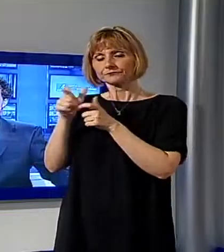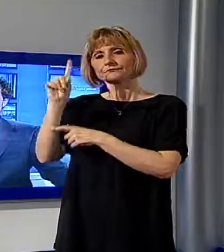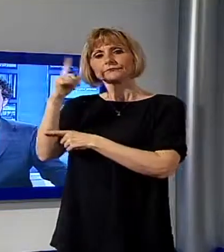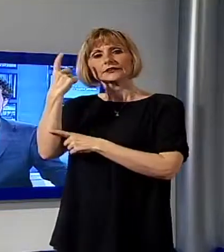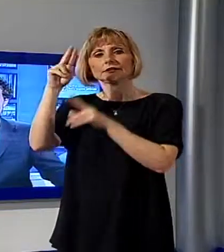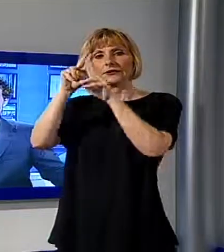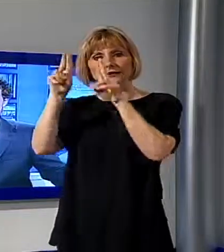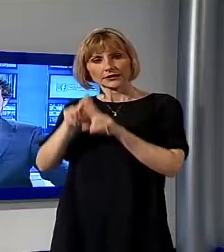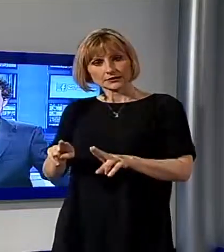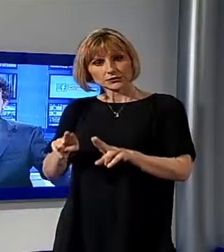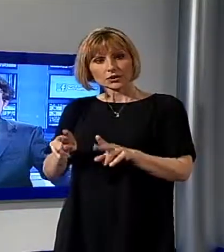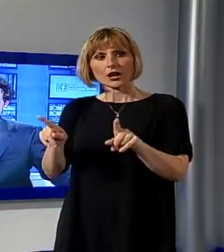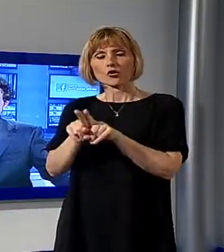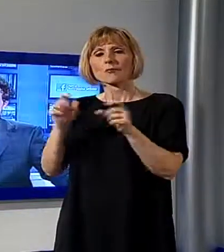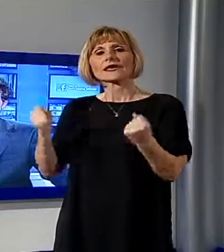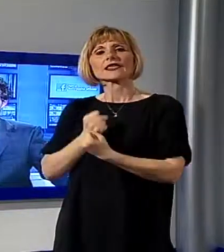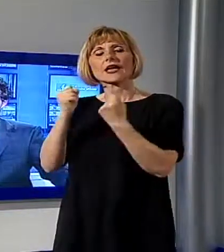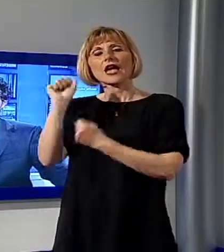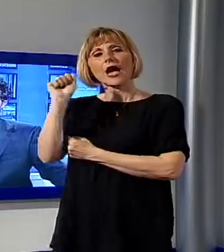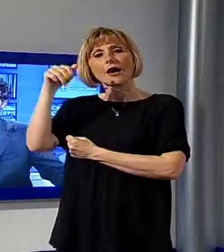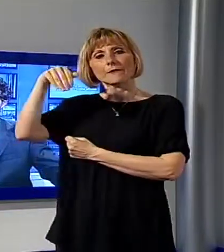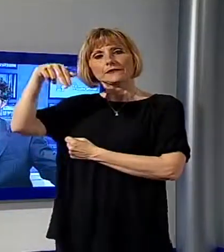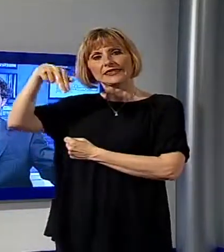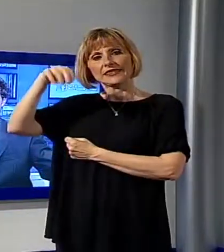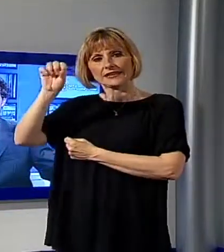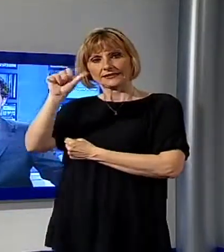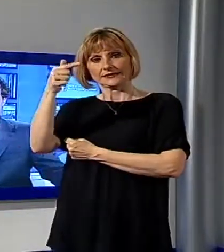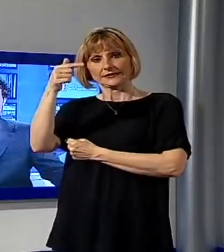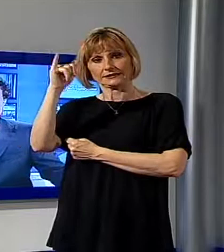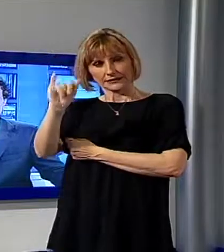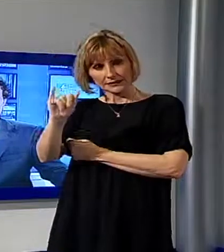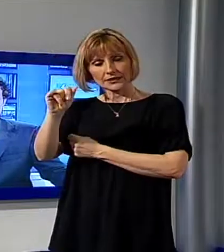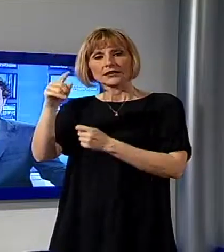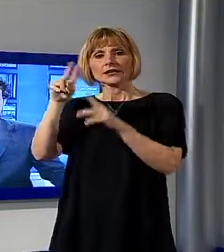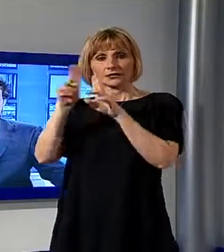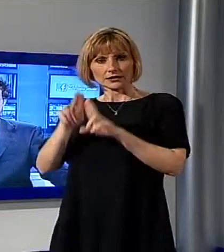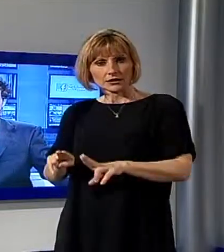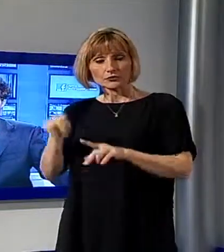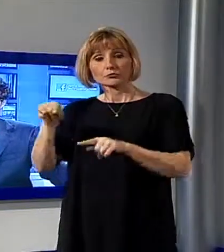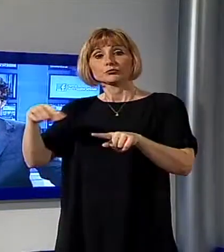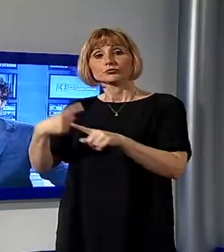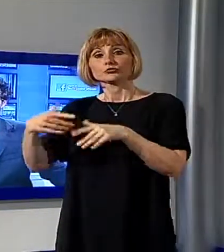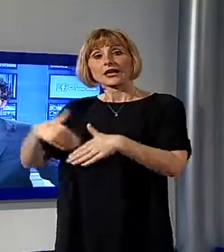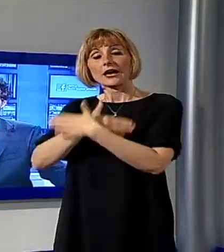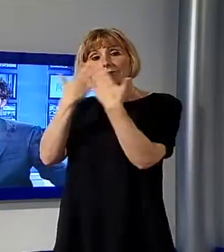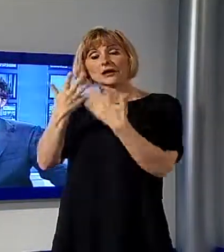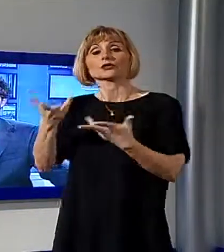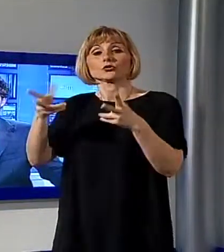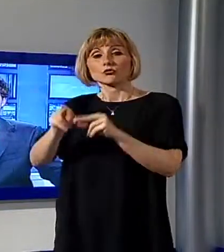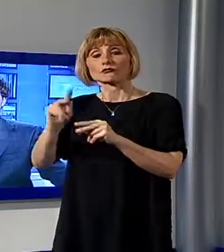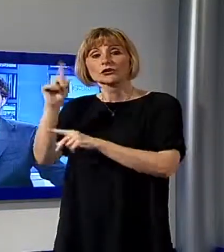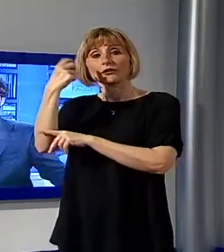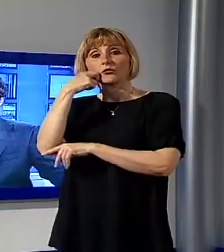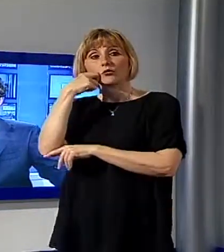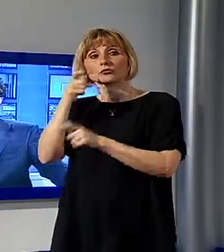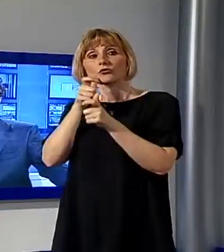diritto internazionale con l'iniziativa di Amnesty International. Questa mattina c'è stata un'altra iniziativa sempre dedicata ai diritti umani e al